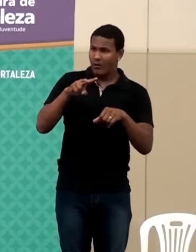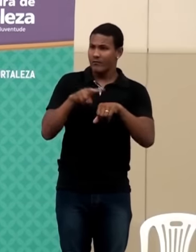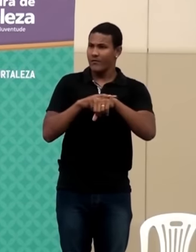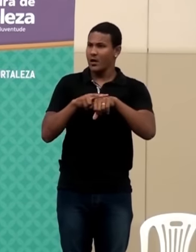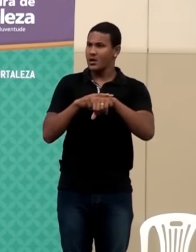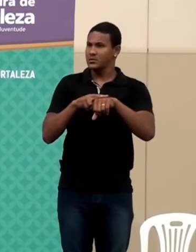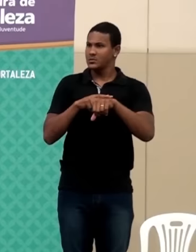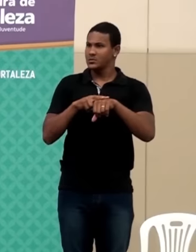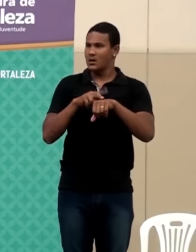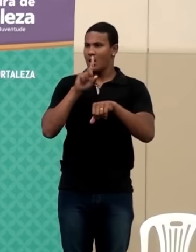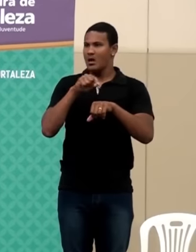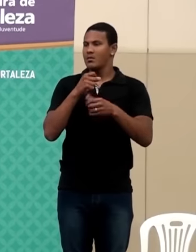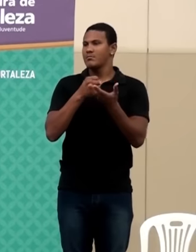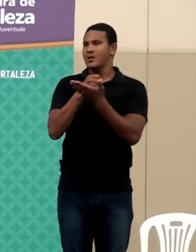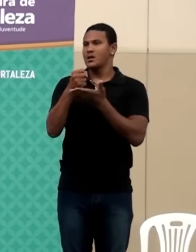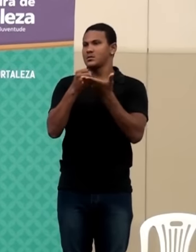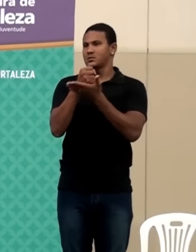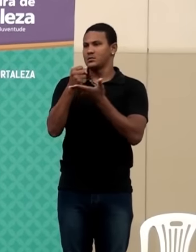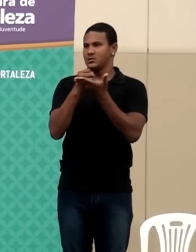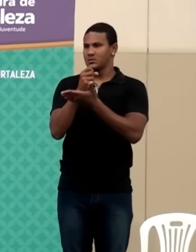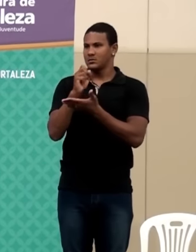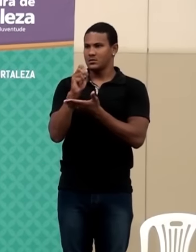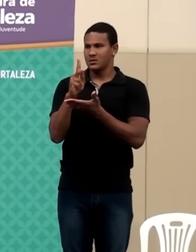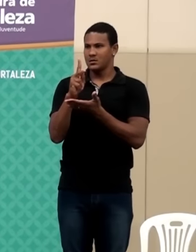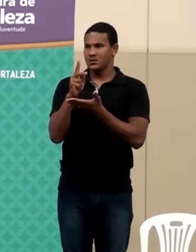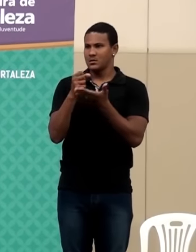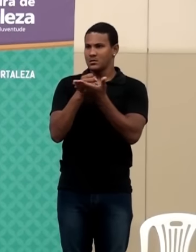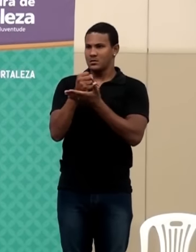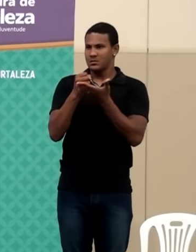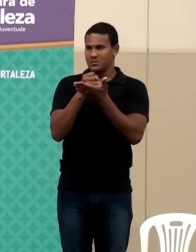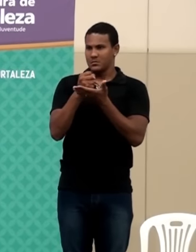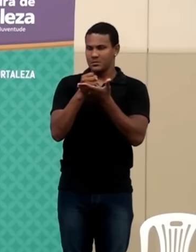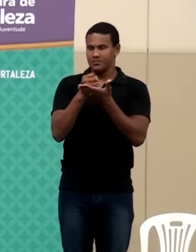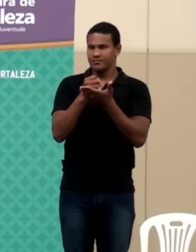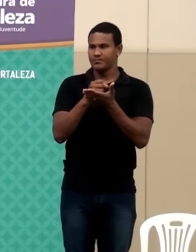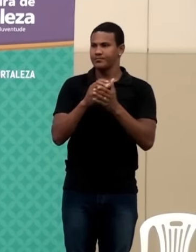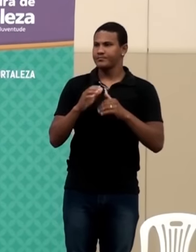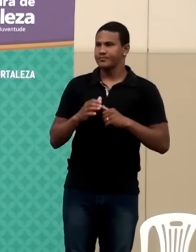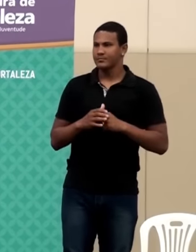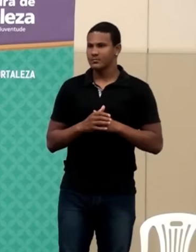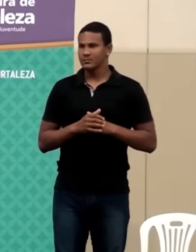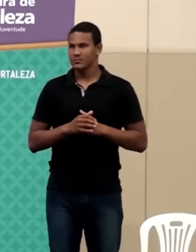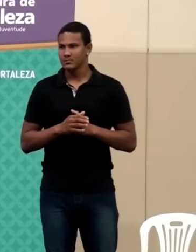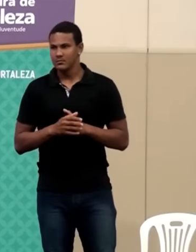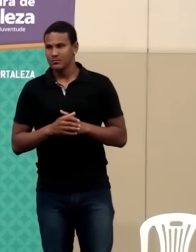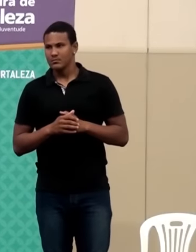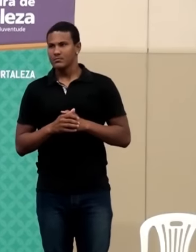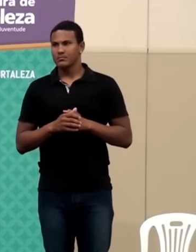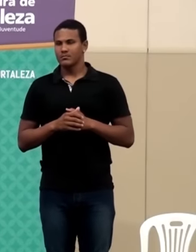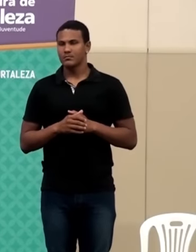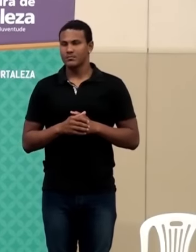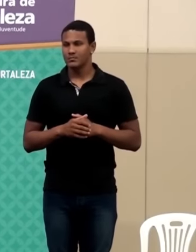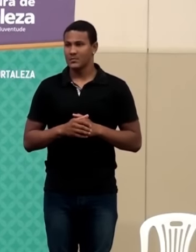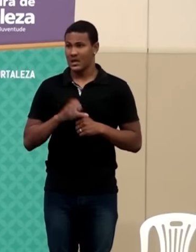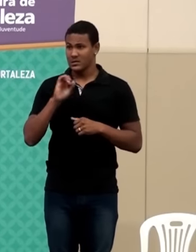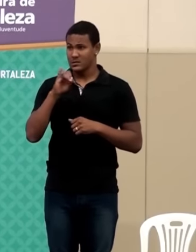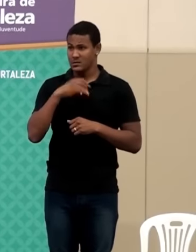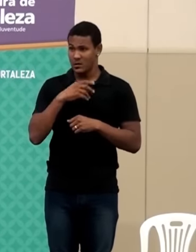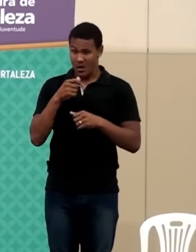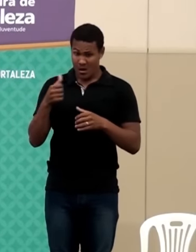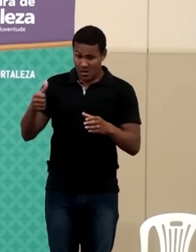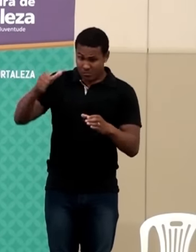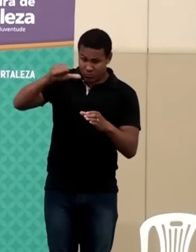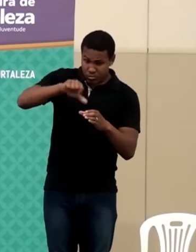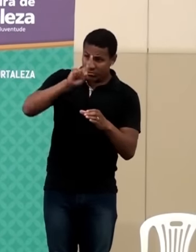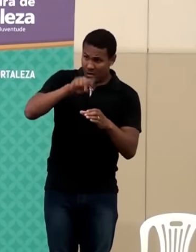meio básico. Escreva aí do finalzinho. Onde tem coloração final verde, você bota